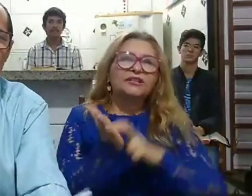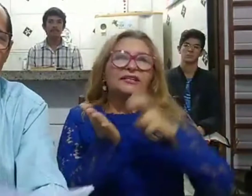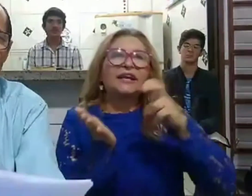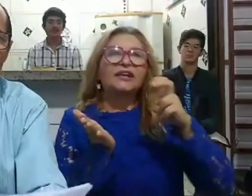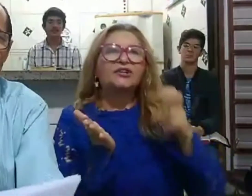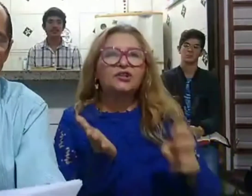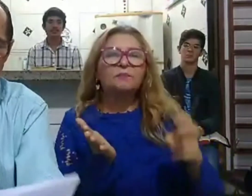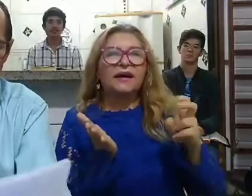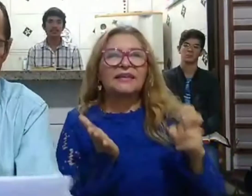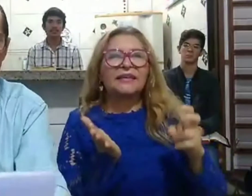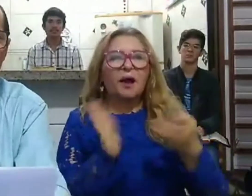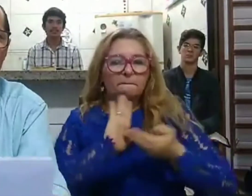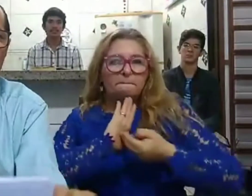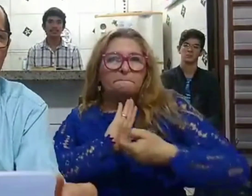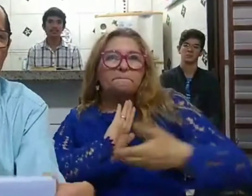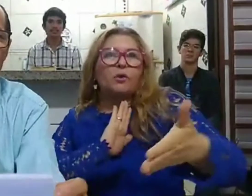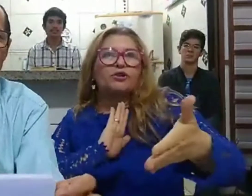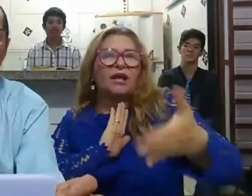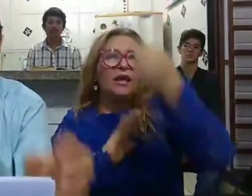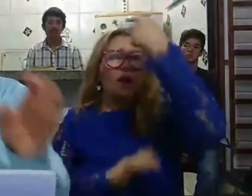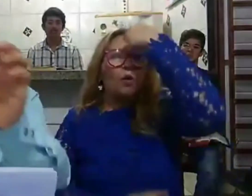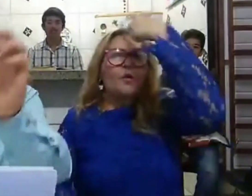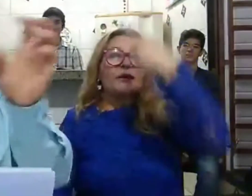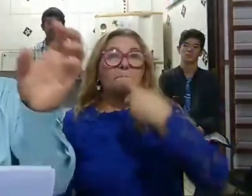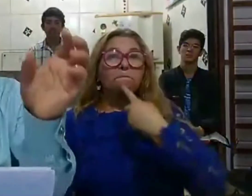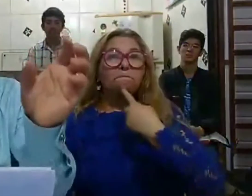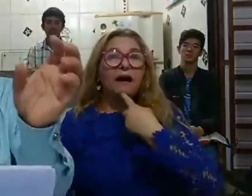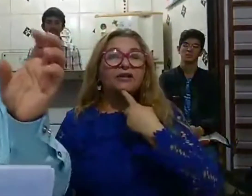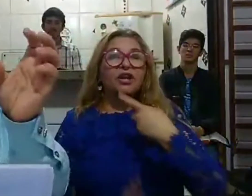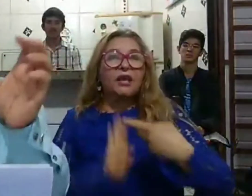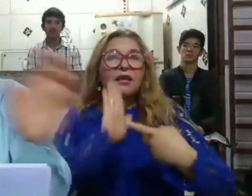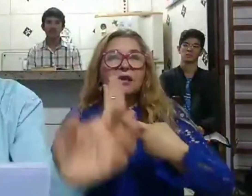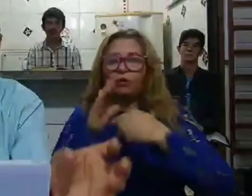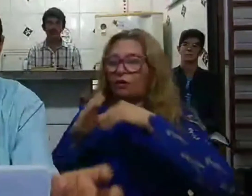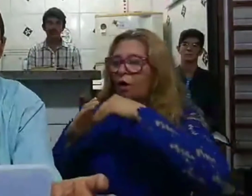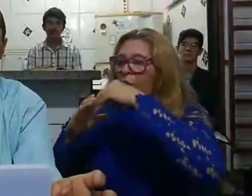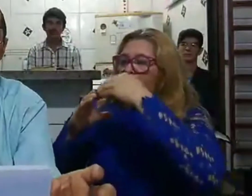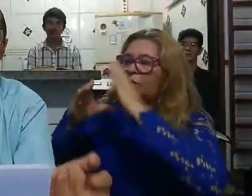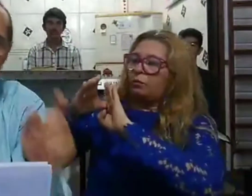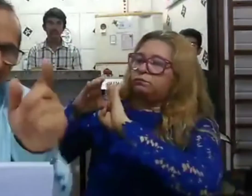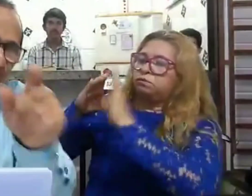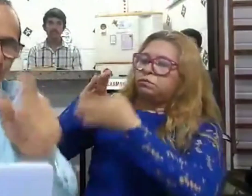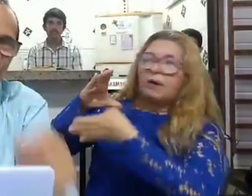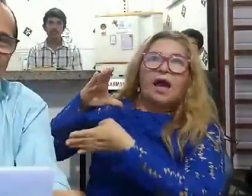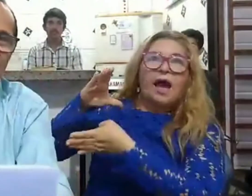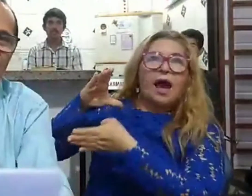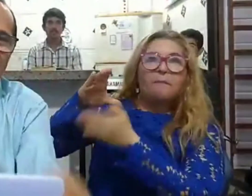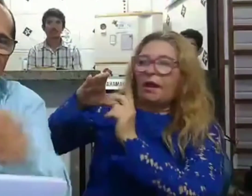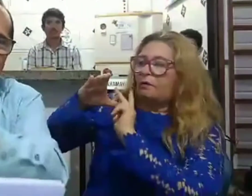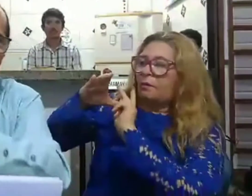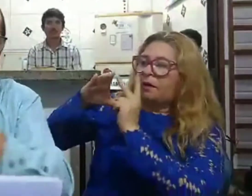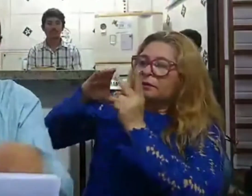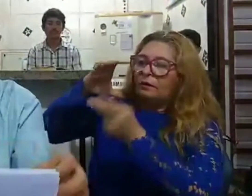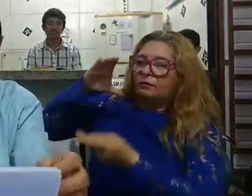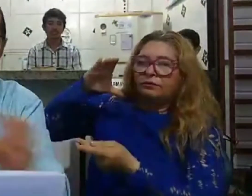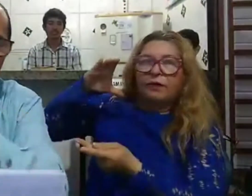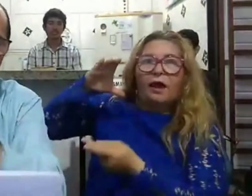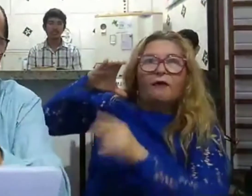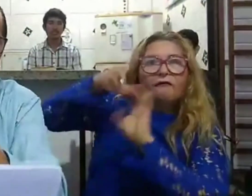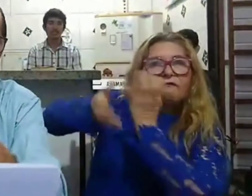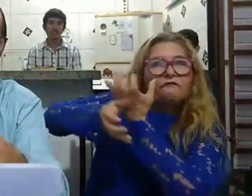manhã eu postei uma imagem que mostrava o túmulo aberto, que Jesus não estava mais lá. E à frente